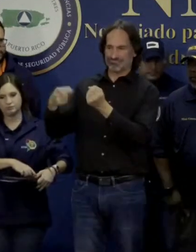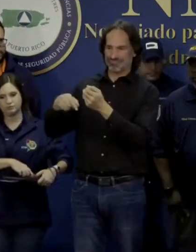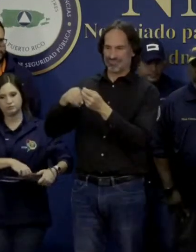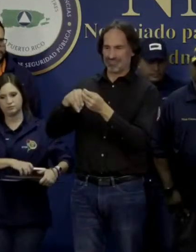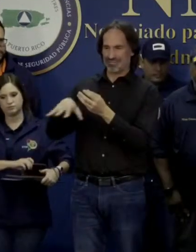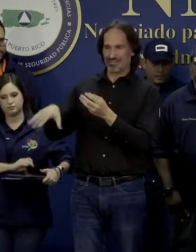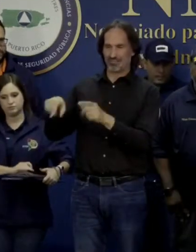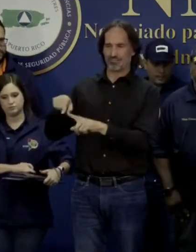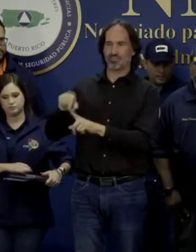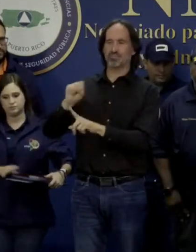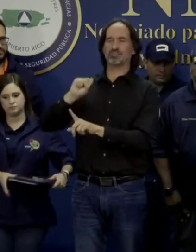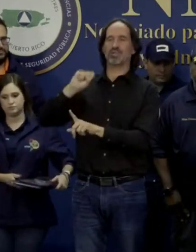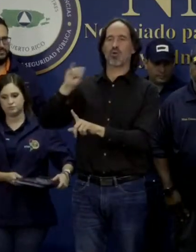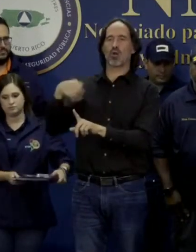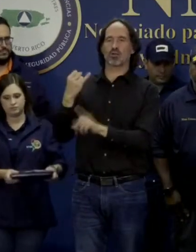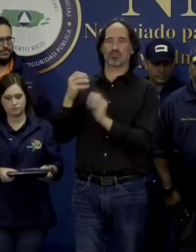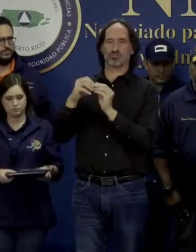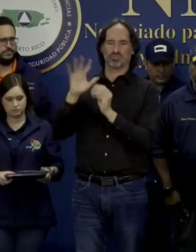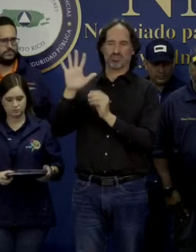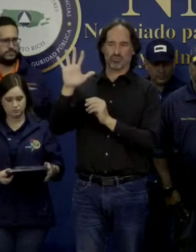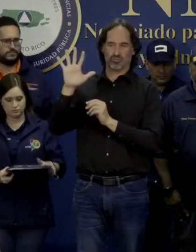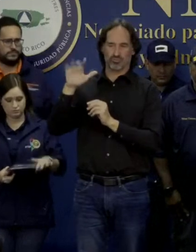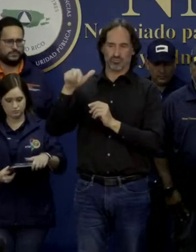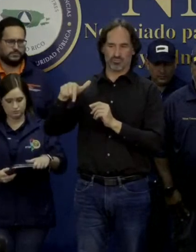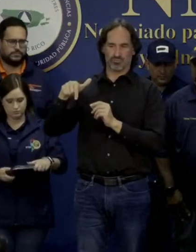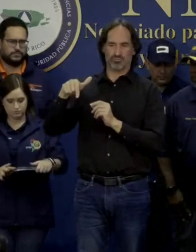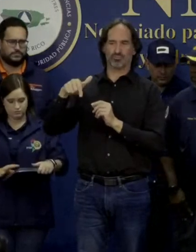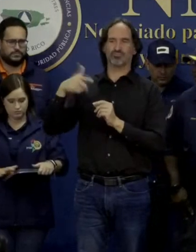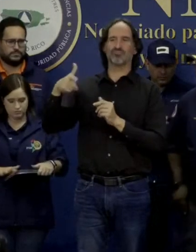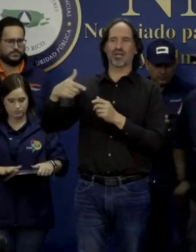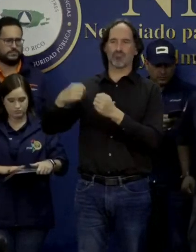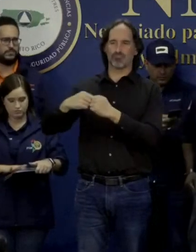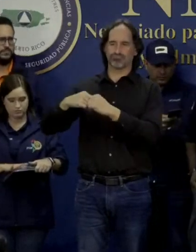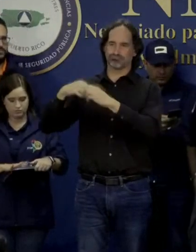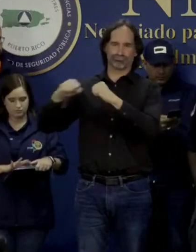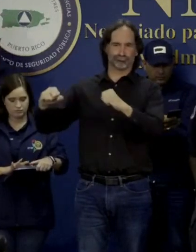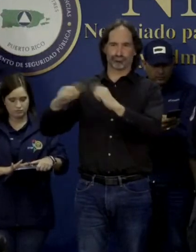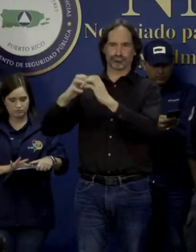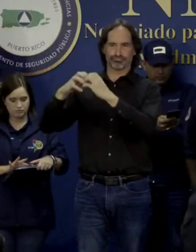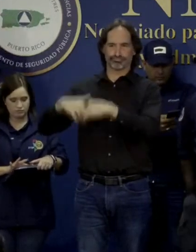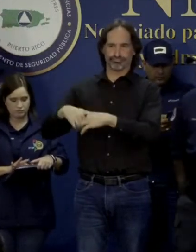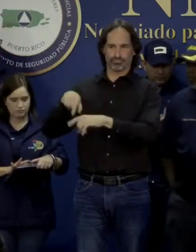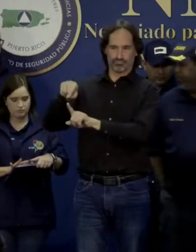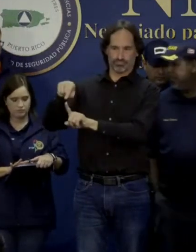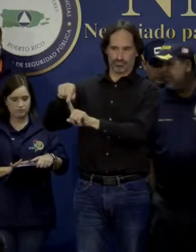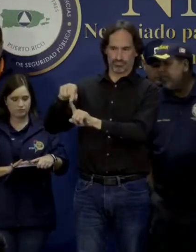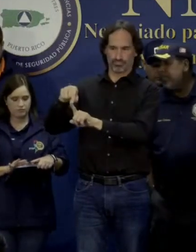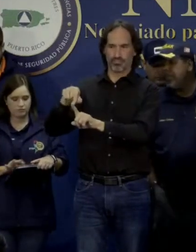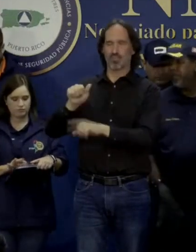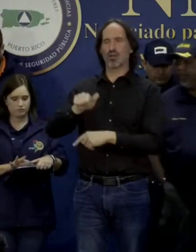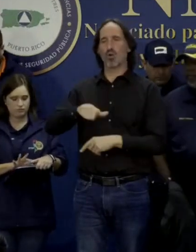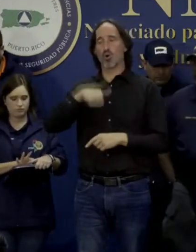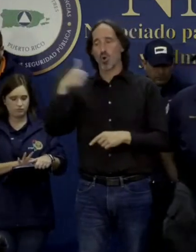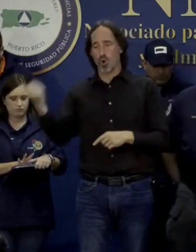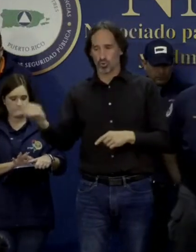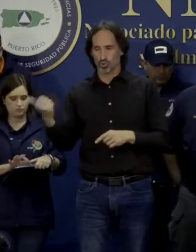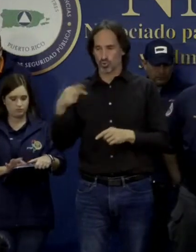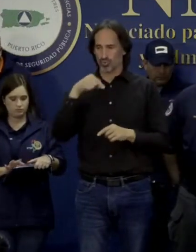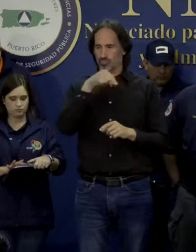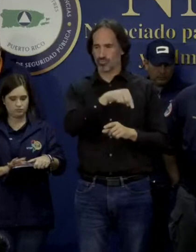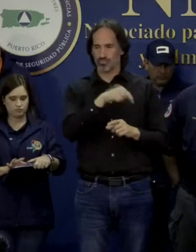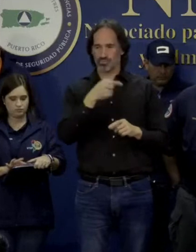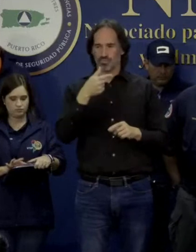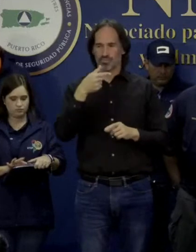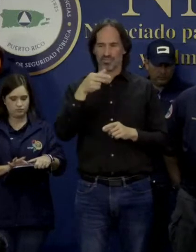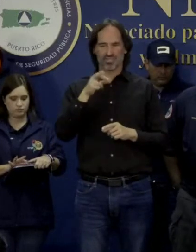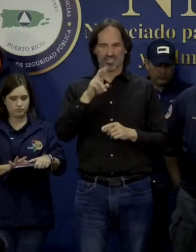Juan 5. En Aguirre hubo una falla en una bomba de alimentación de Aguirre número 2. En